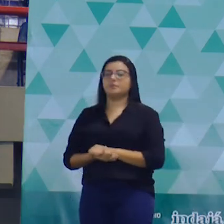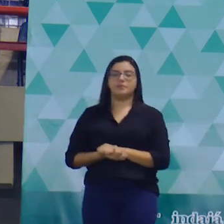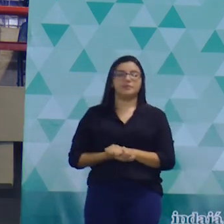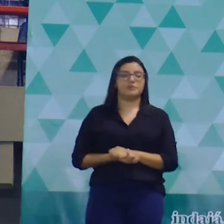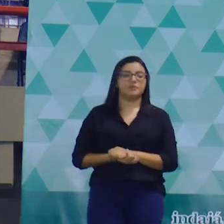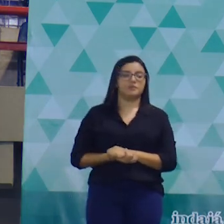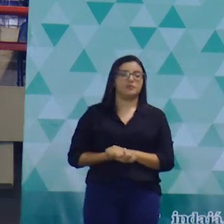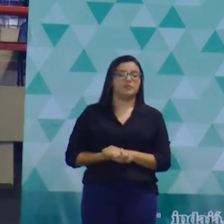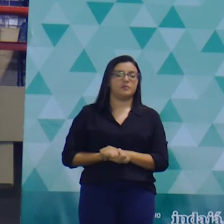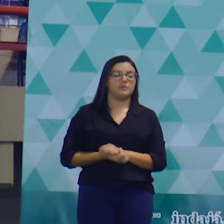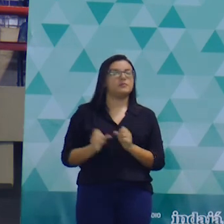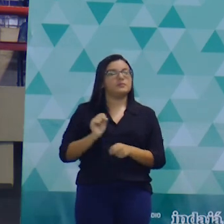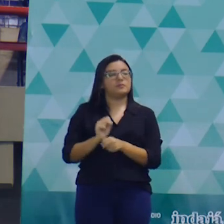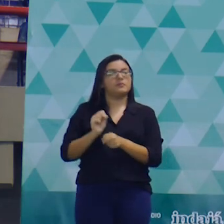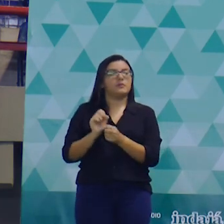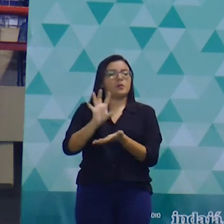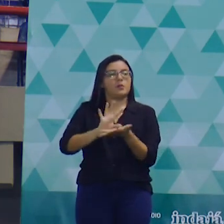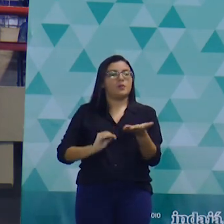Tempinho aí enquanto o pessoal copia.